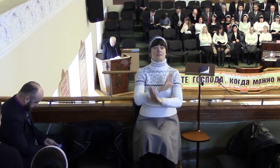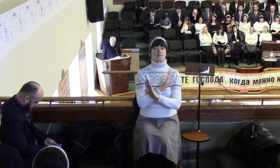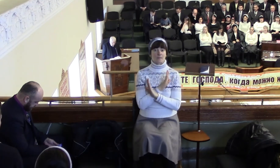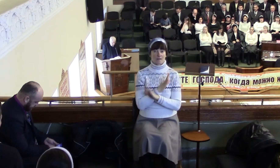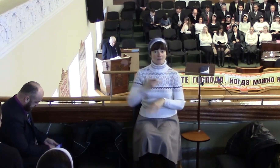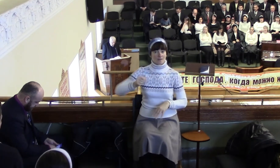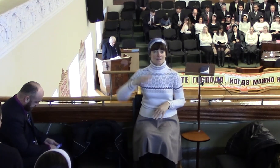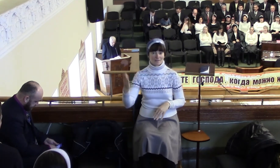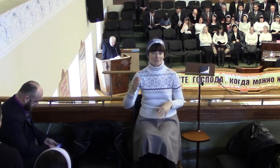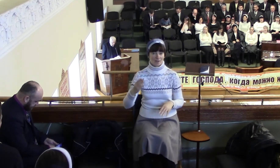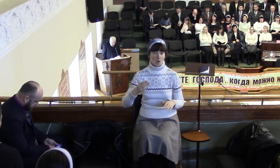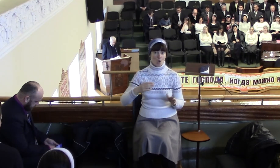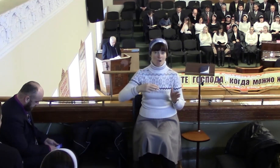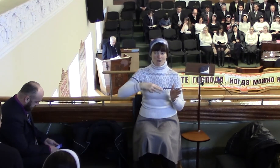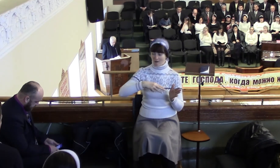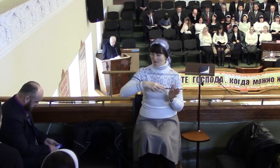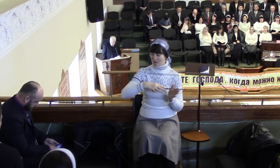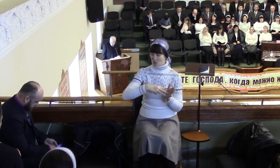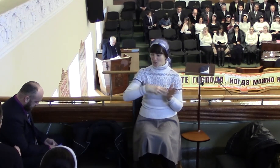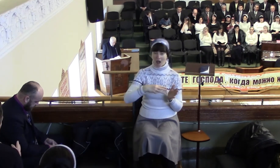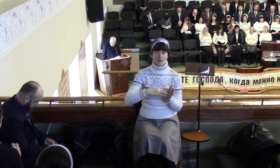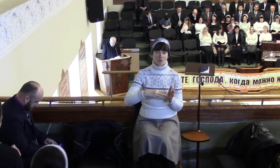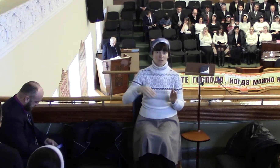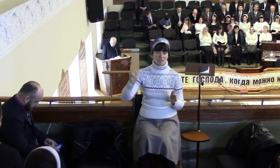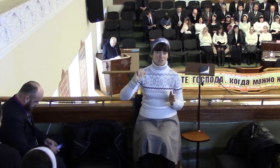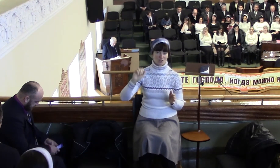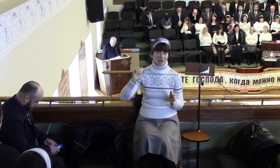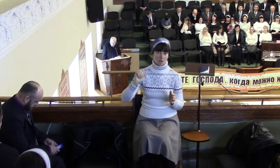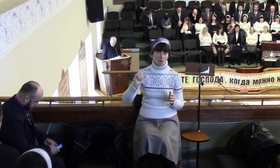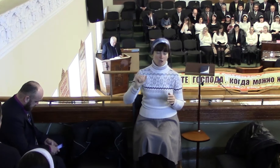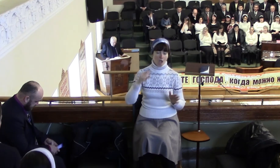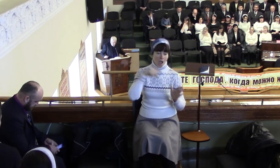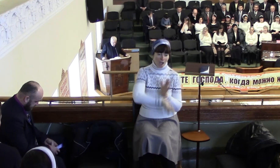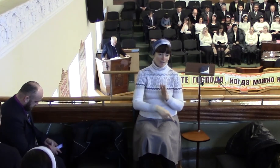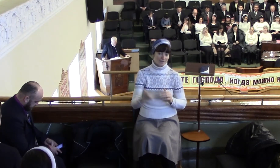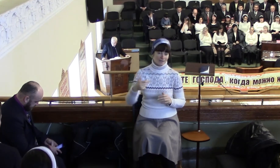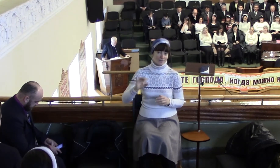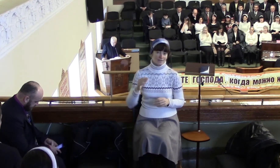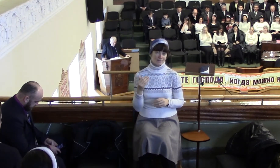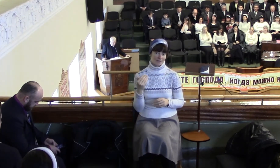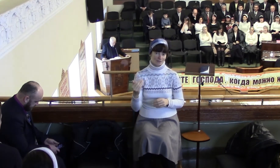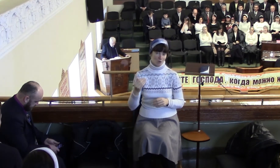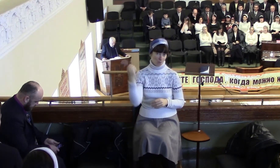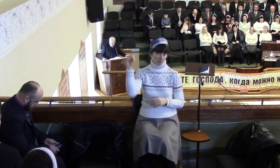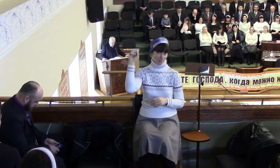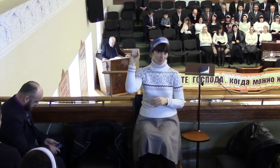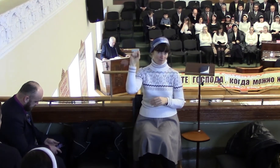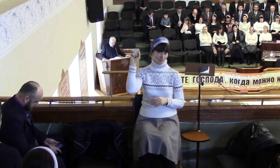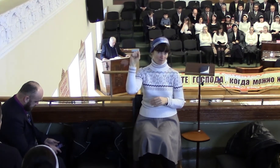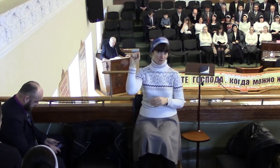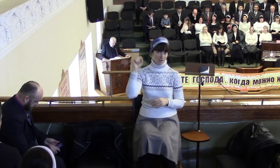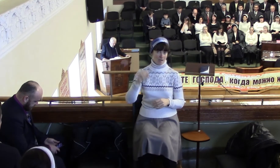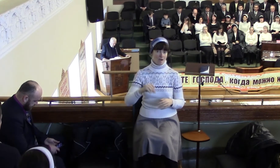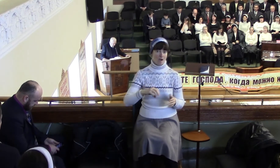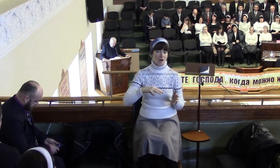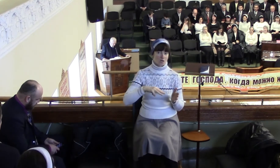Смерть, где твоя жало? Ад, где твоя победа? Жало же смерти – грех, а